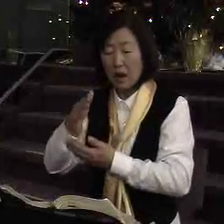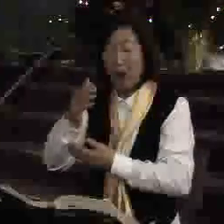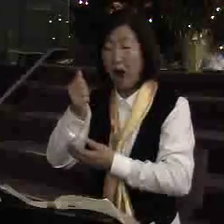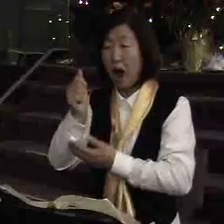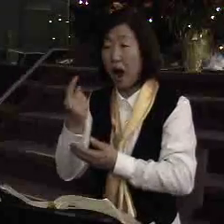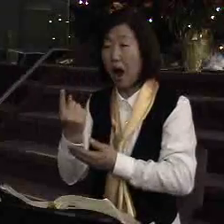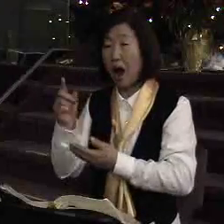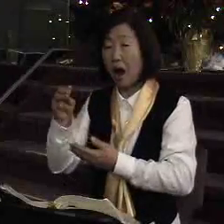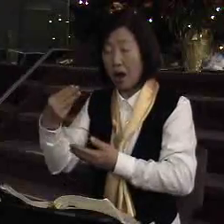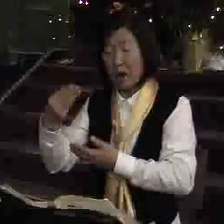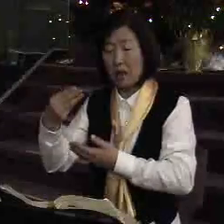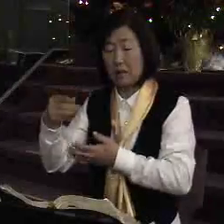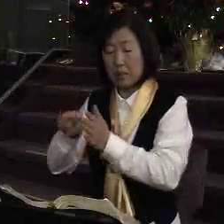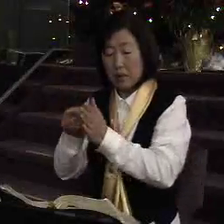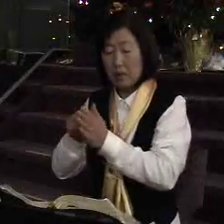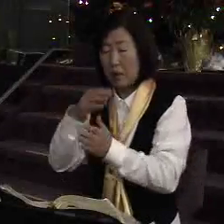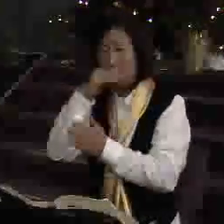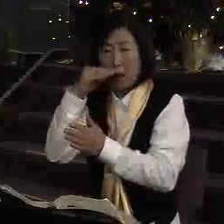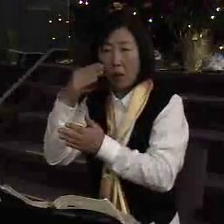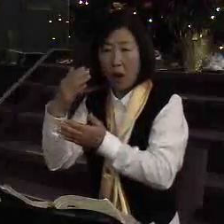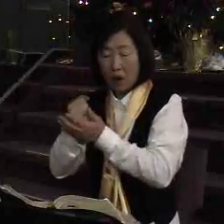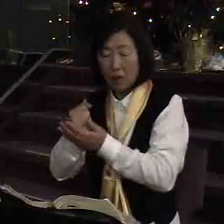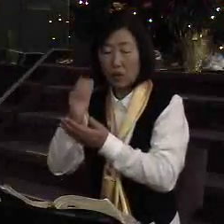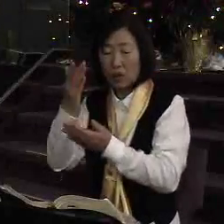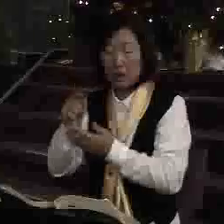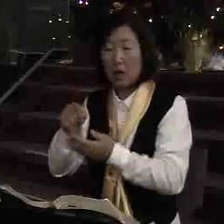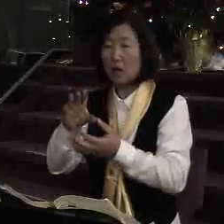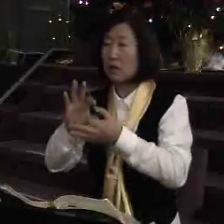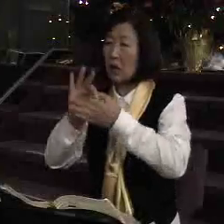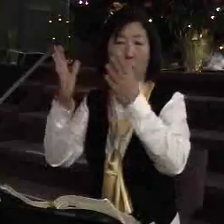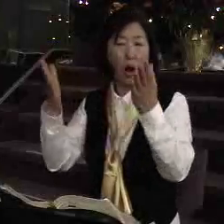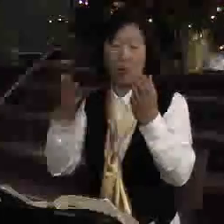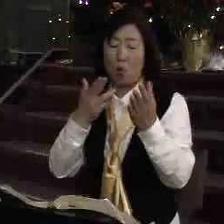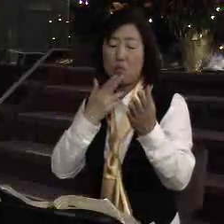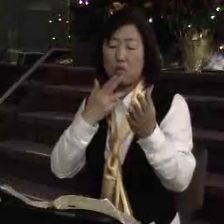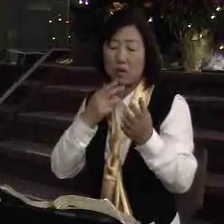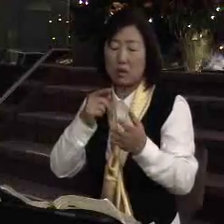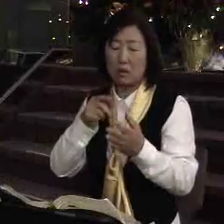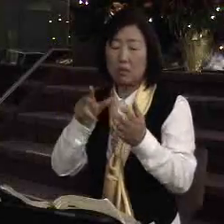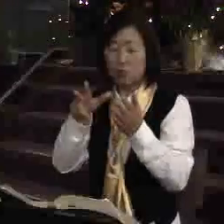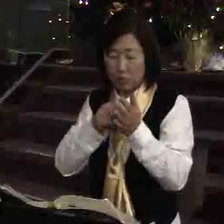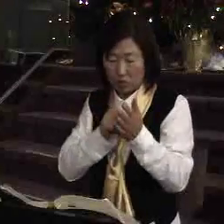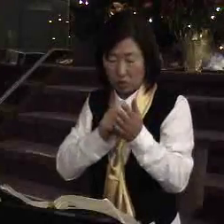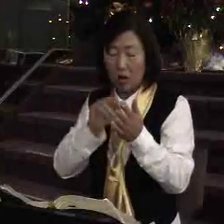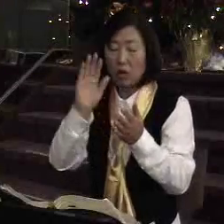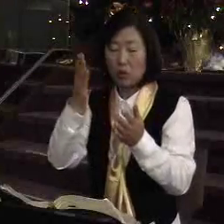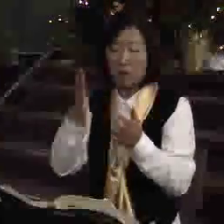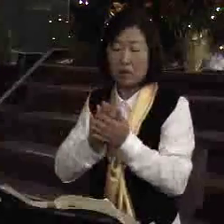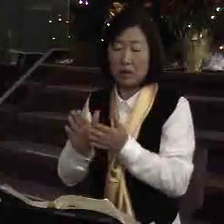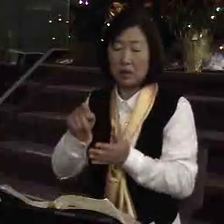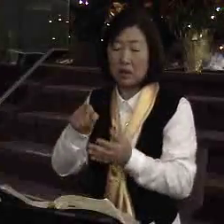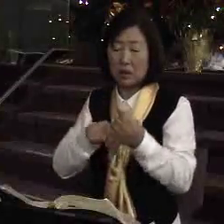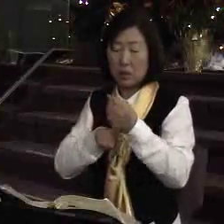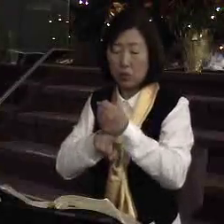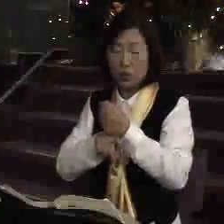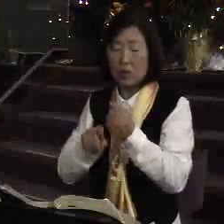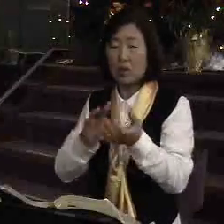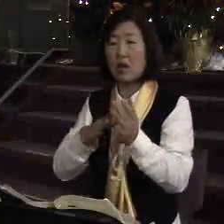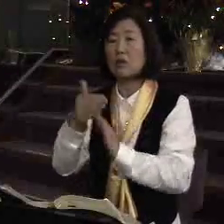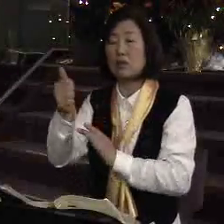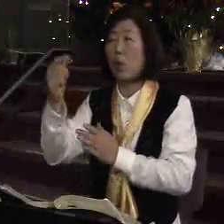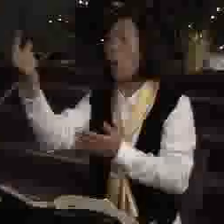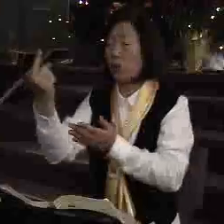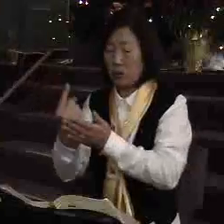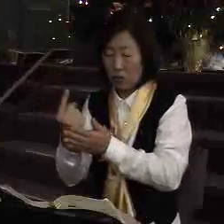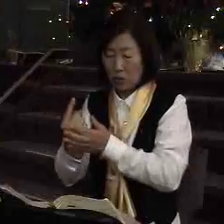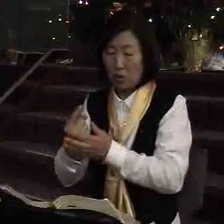서게 되고 믿음을 바로 갖게 되고 이것과는 아무런 상관이 없는 이슈가 되었습니다. 그 이유는 예수님이